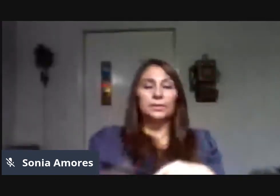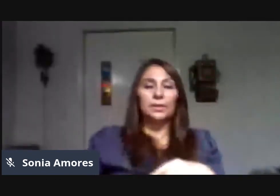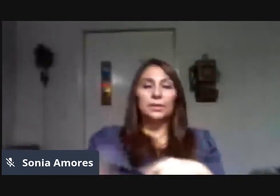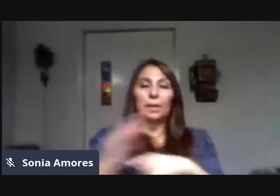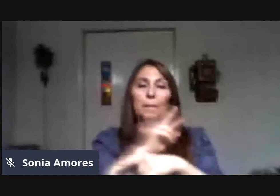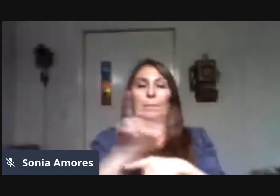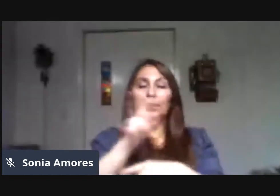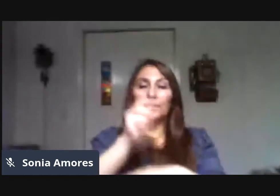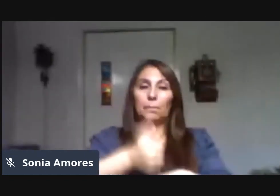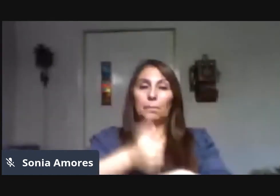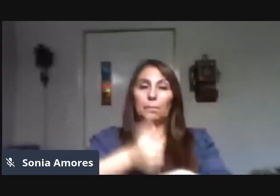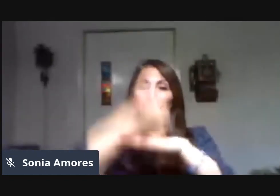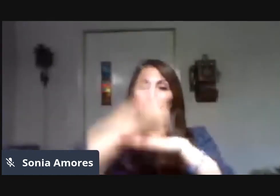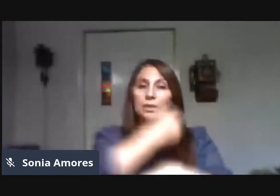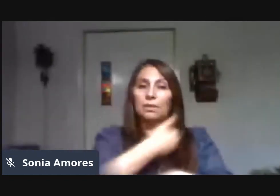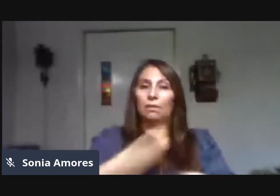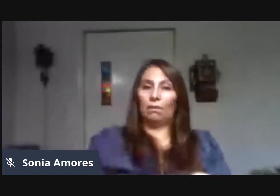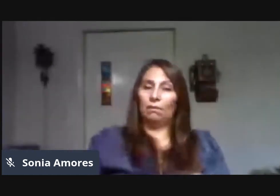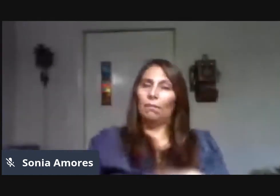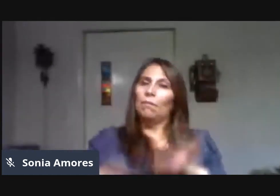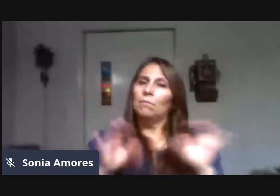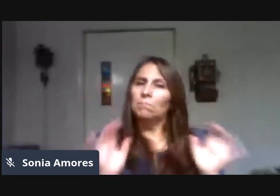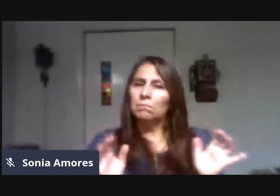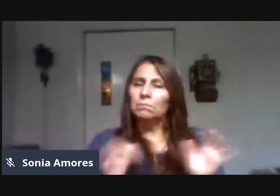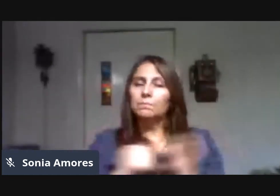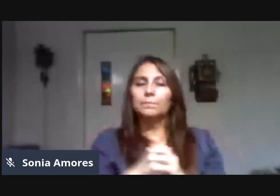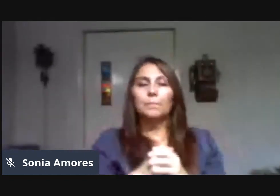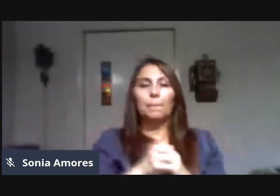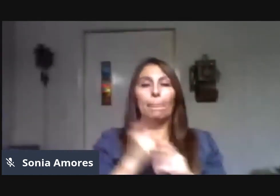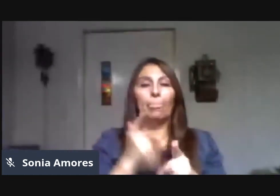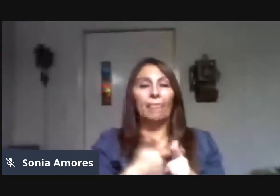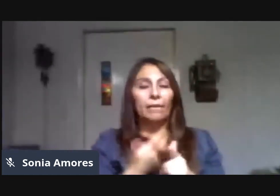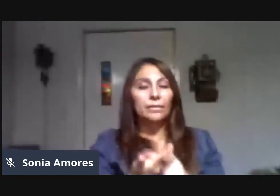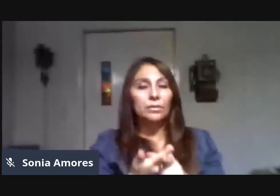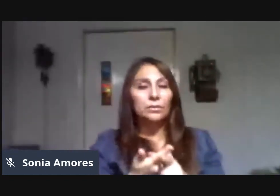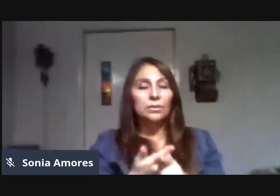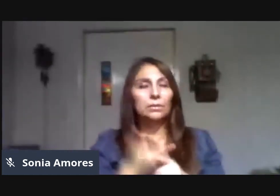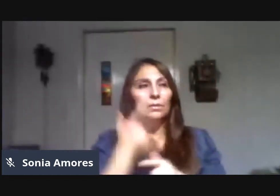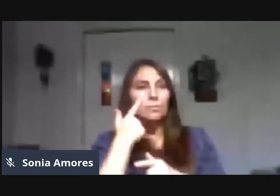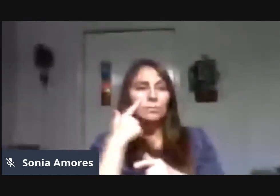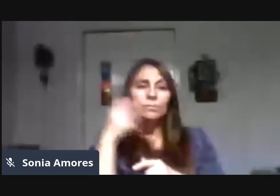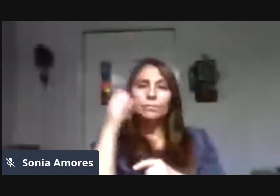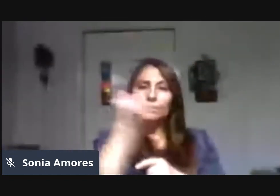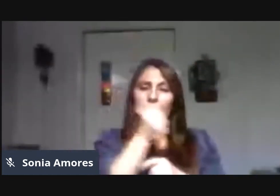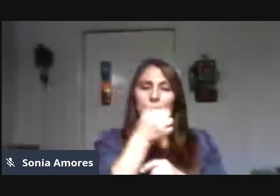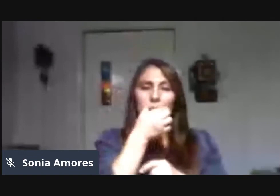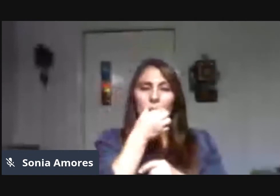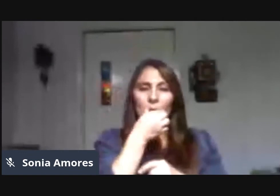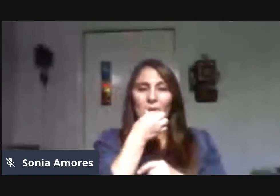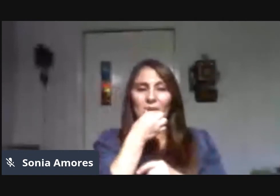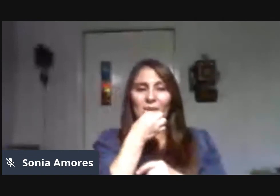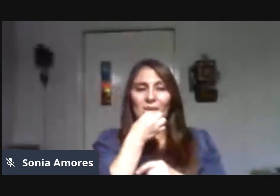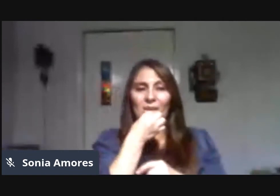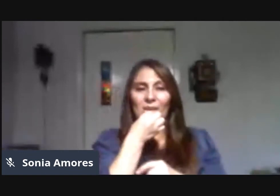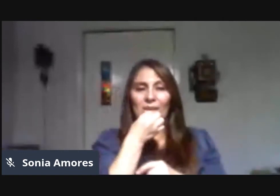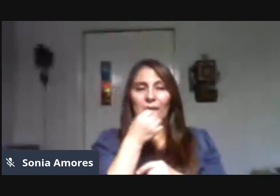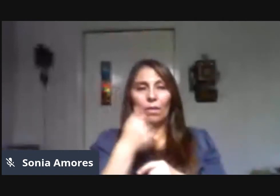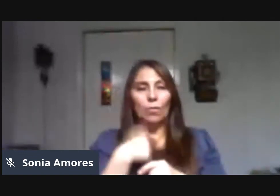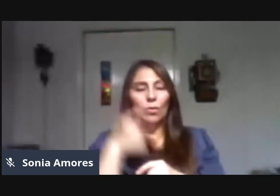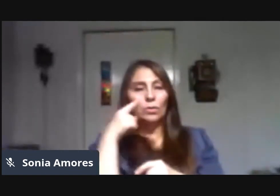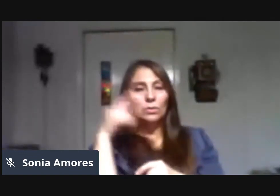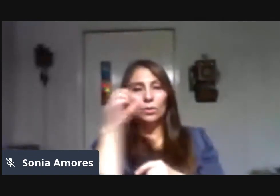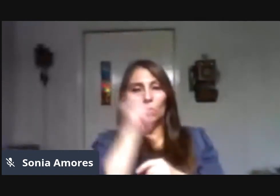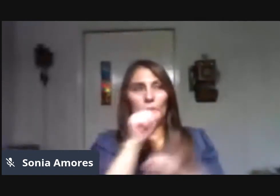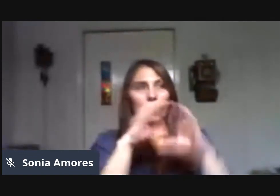Esto marca un derrotero, digamos, en enclave de la lectura que viene sucediendo en el mundo,